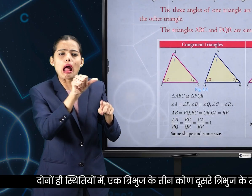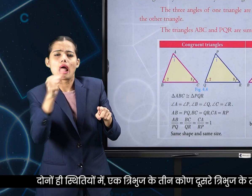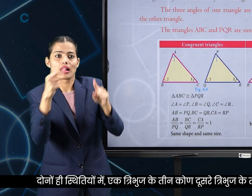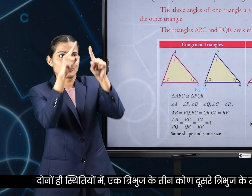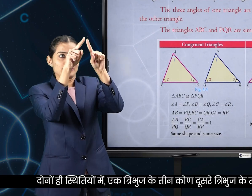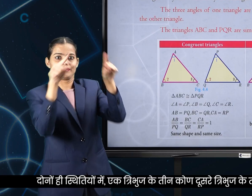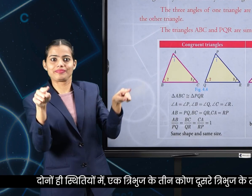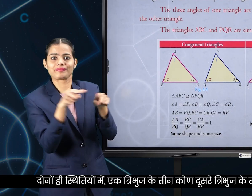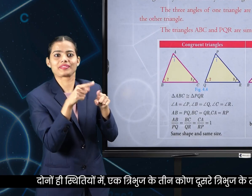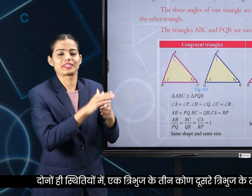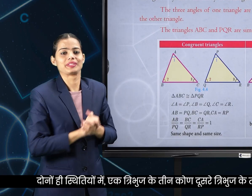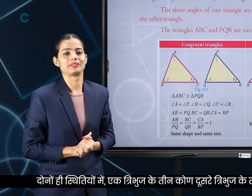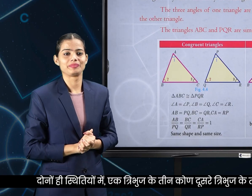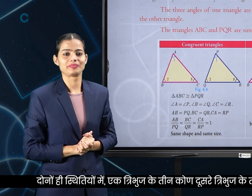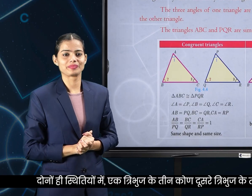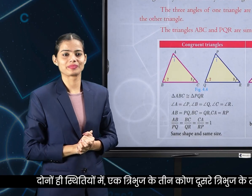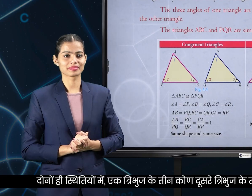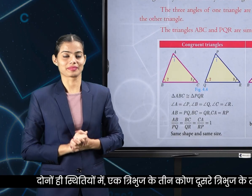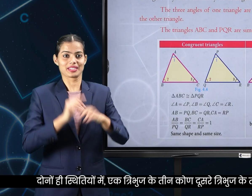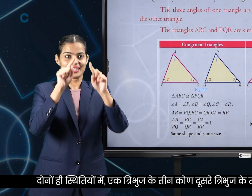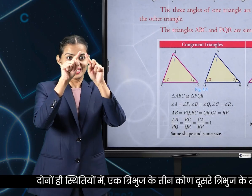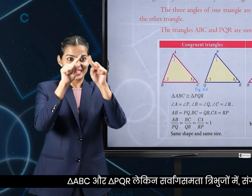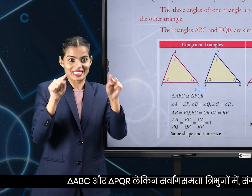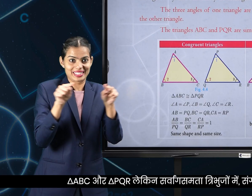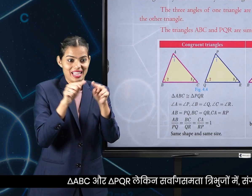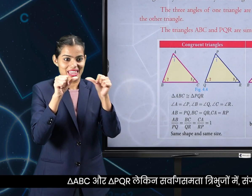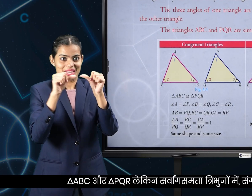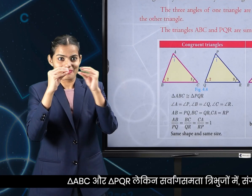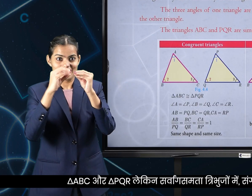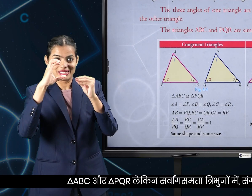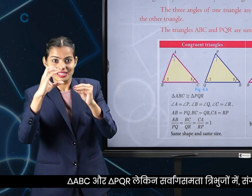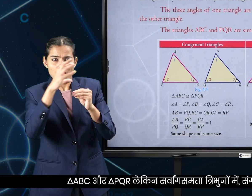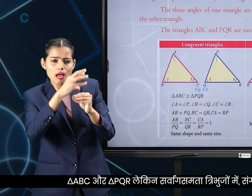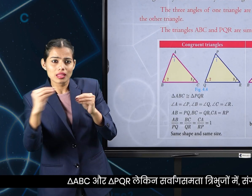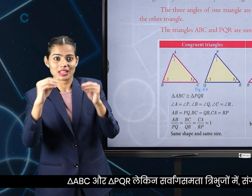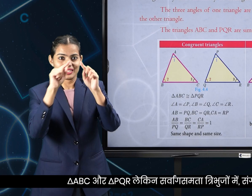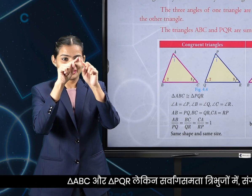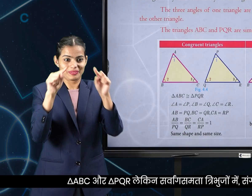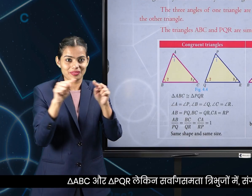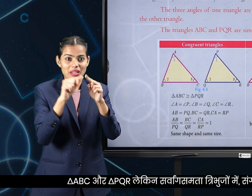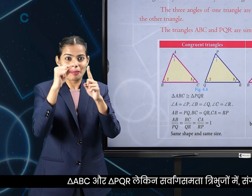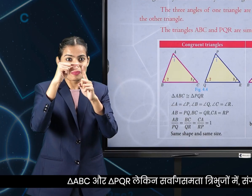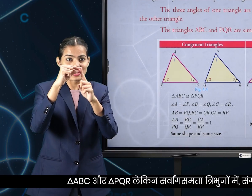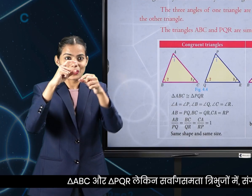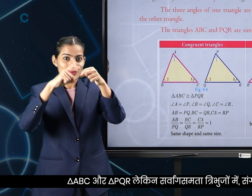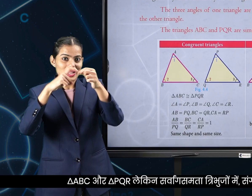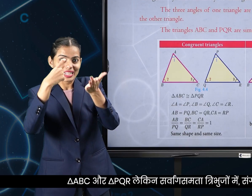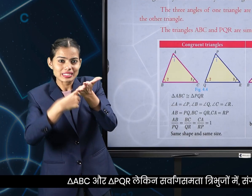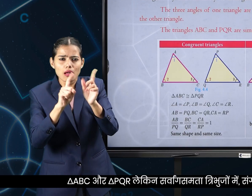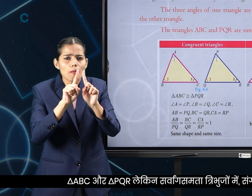त्रिभुज एबीसी और त्रिभुज पी क्यू आर, लेकिन सर्वांग